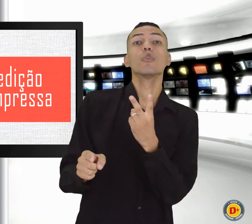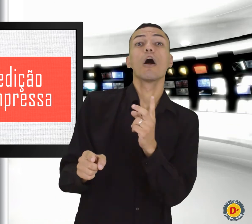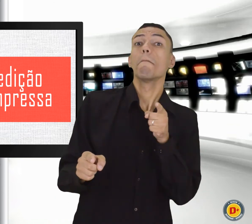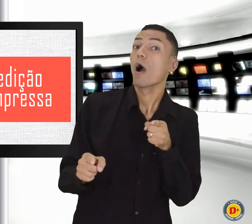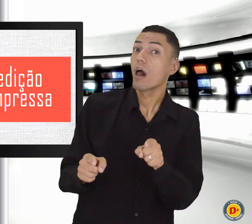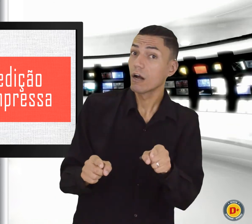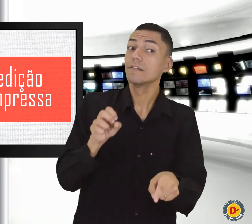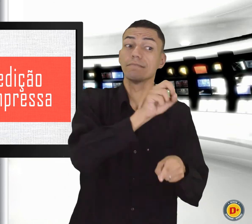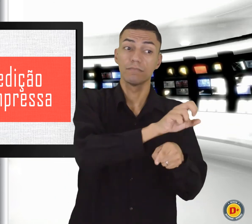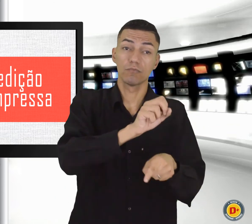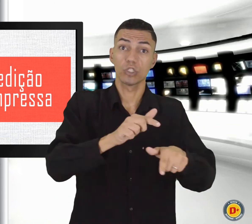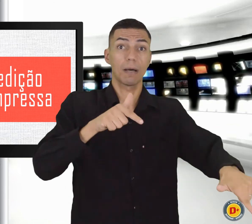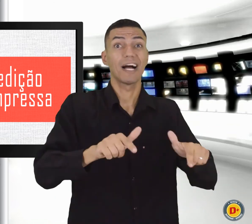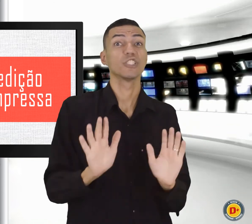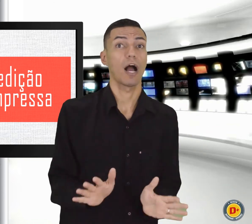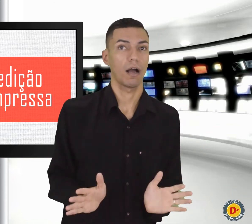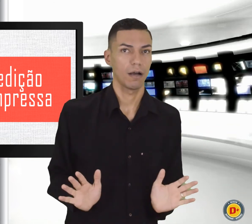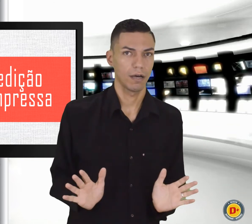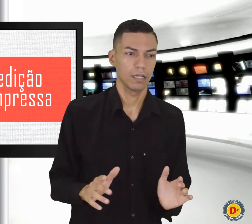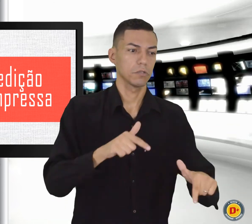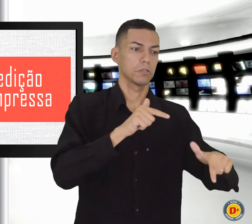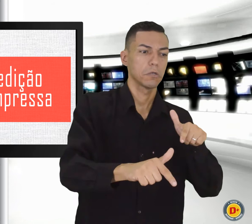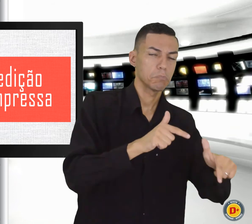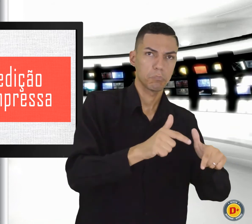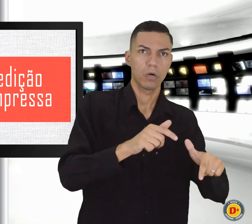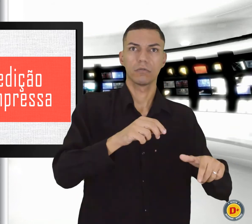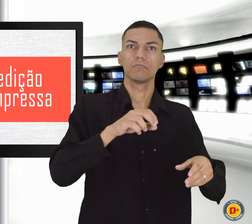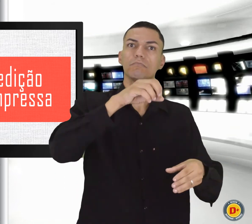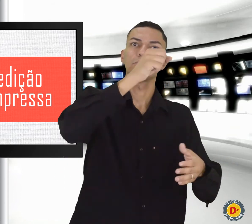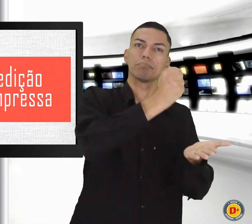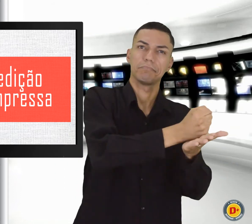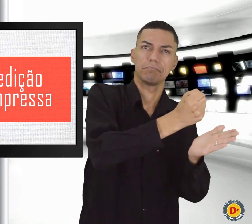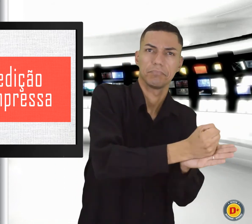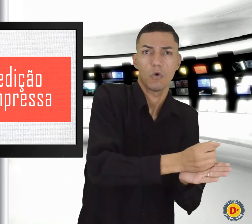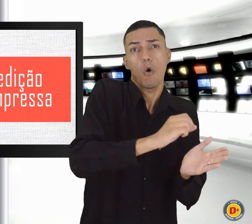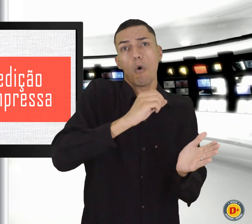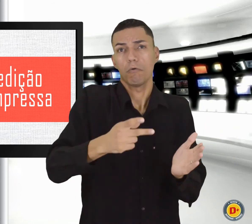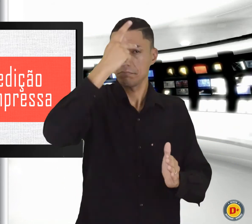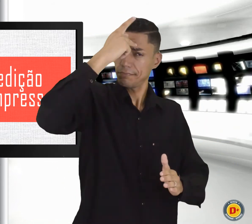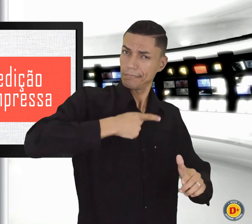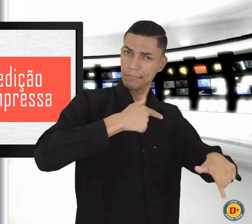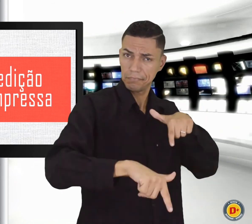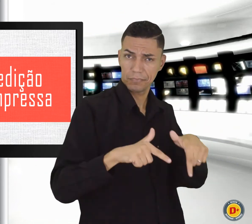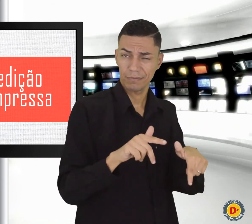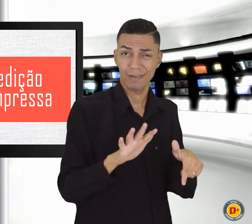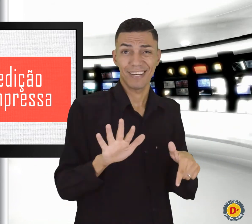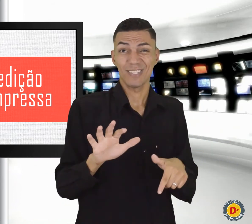informal. Porém, 8 milhões não conseguem trabalho ou emprego. Esses 8